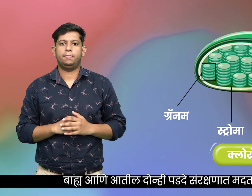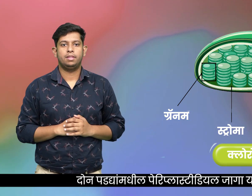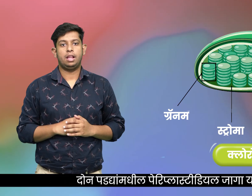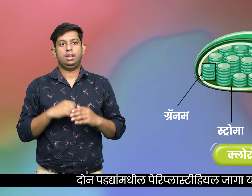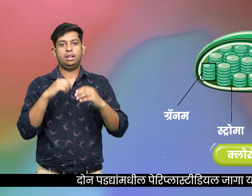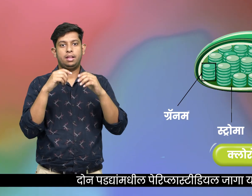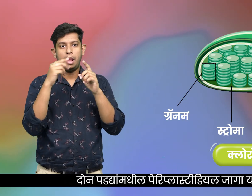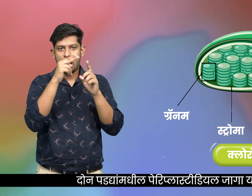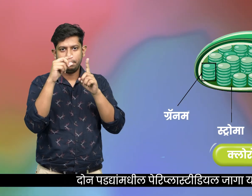दोन पडद्यांमधील